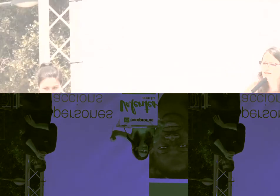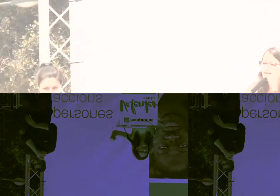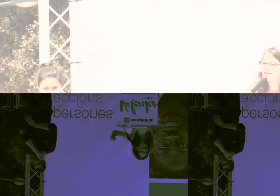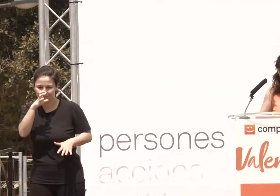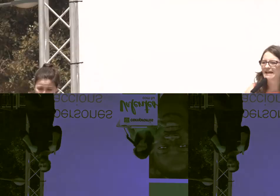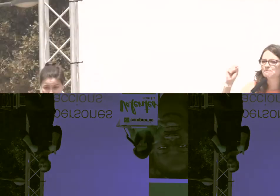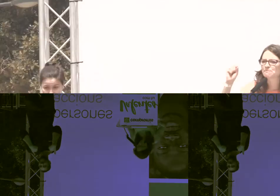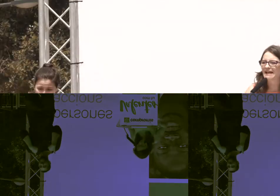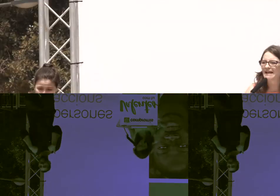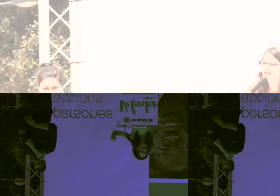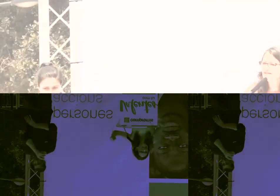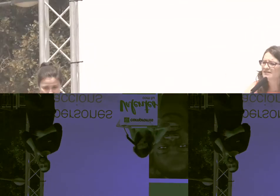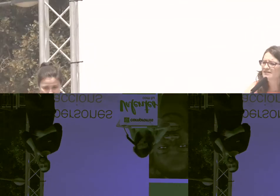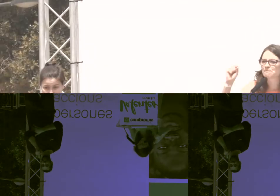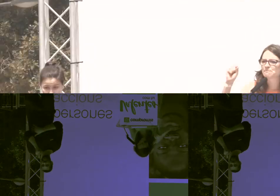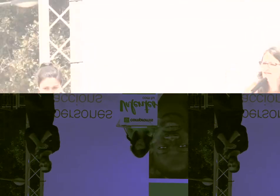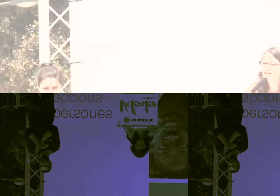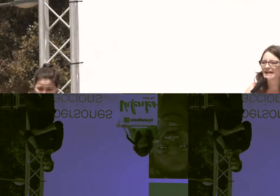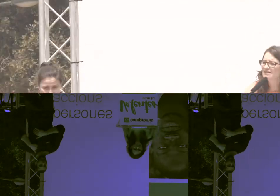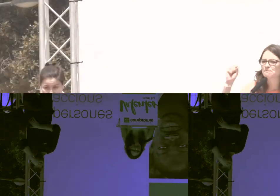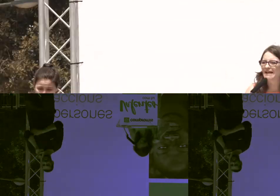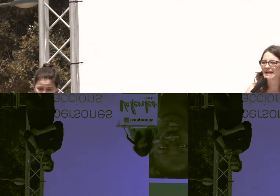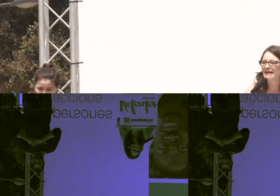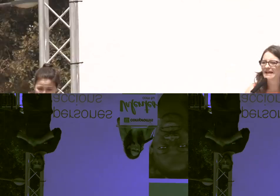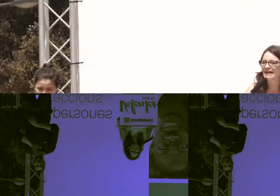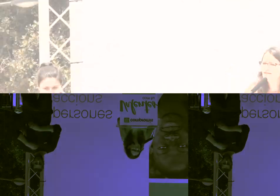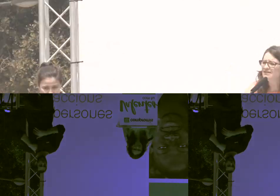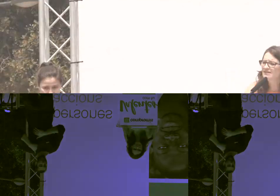artífecs d'aquesta corrupció. Per tant,